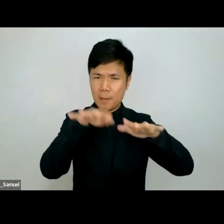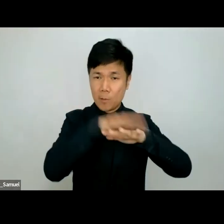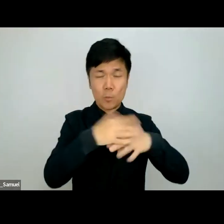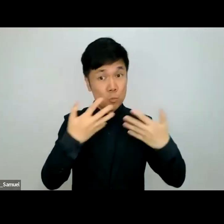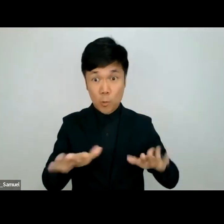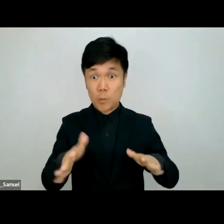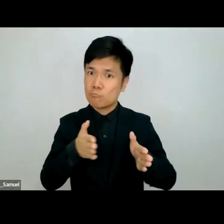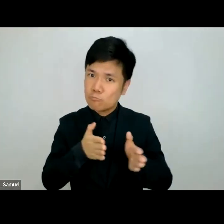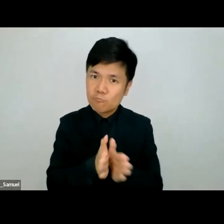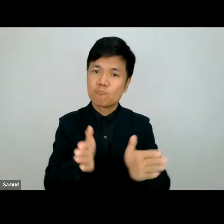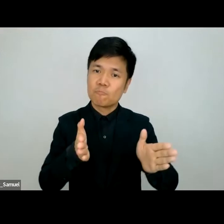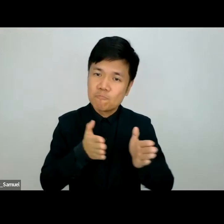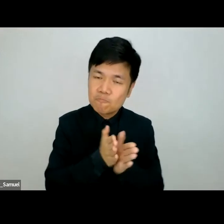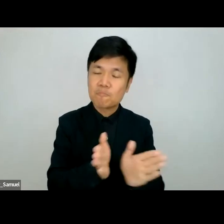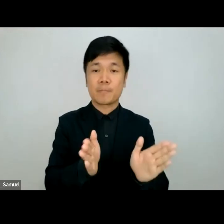d'une